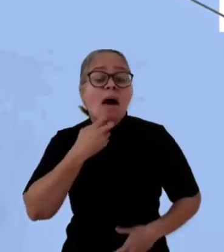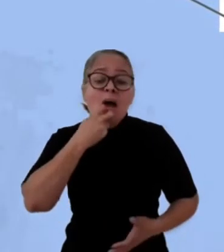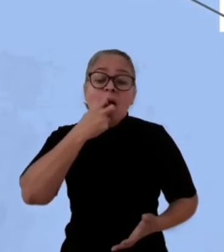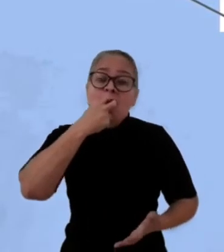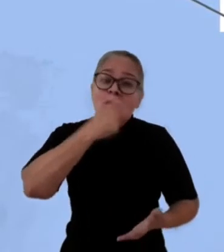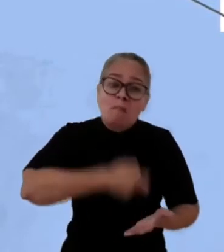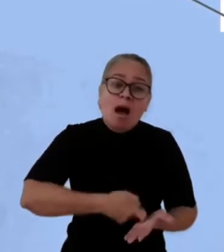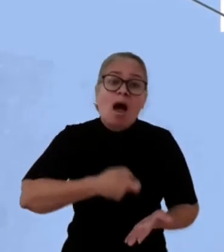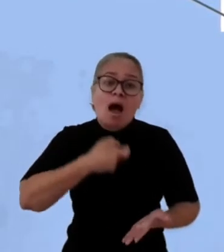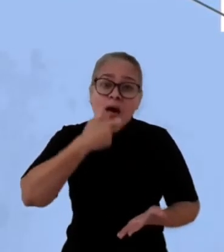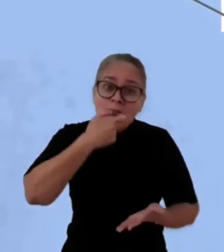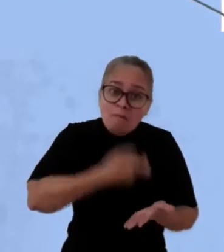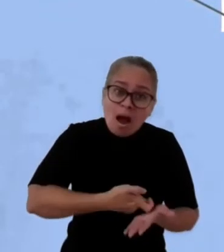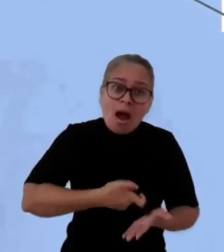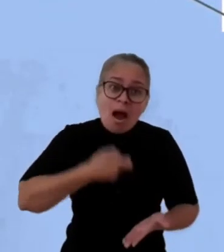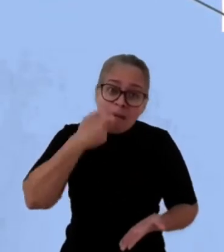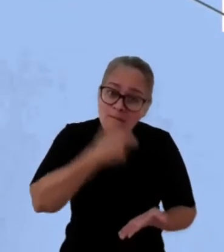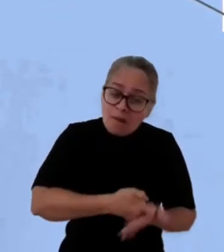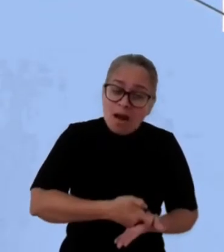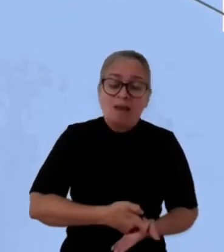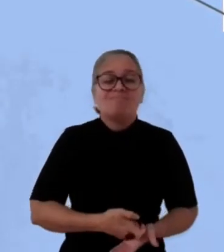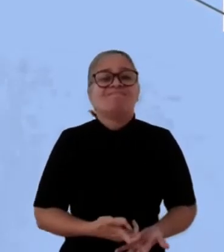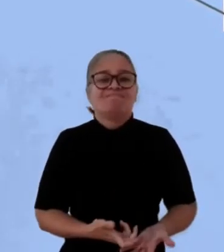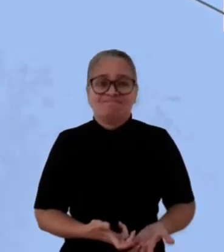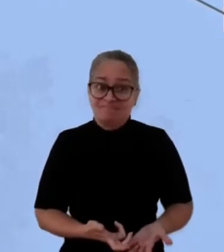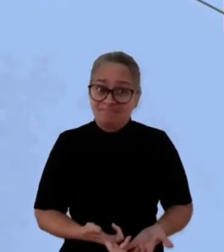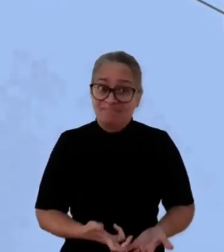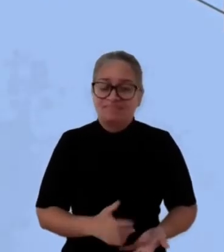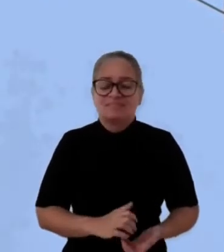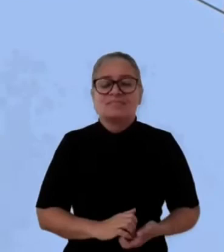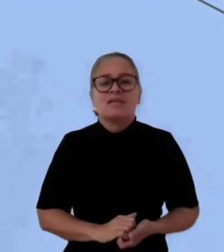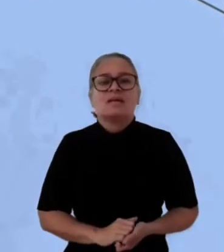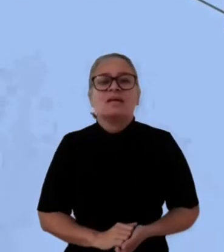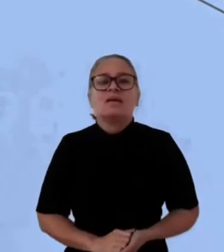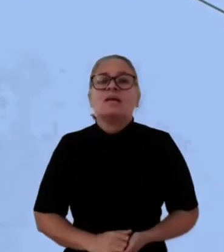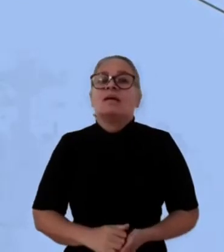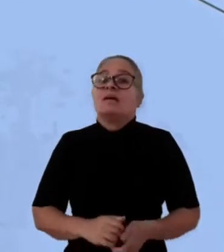porque eles eram treinados exaustivamente para falar.